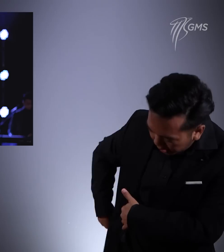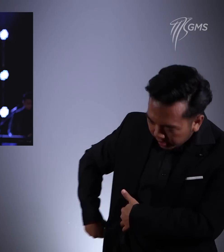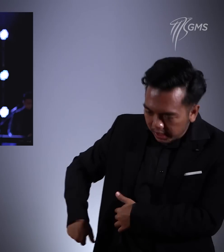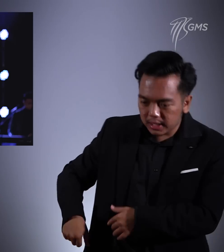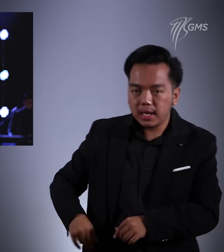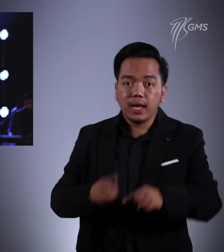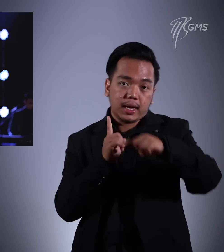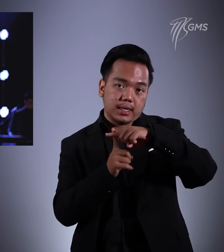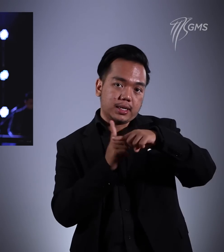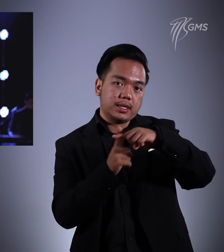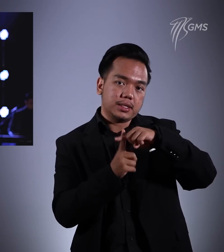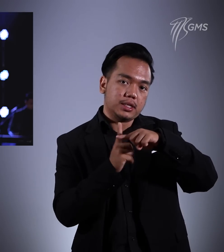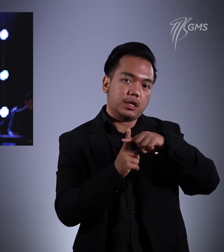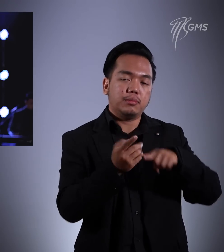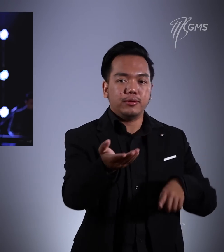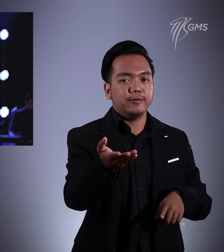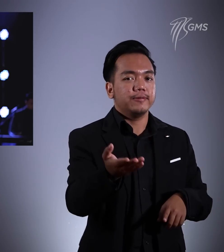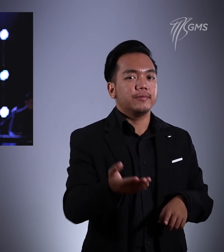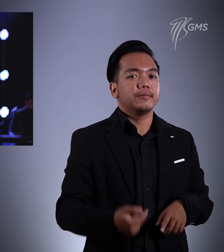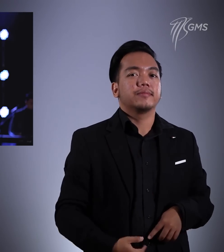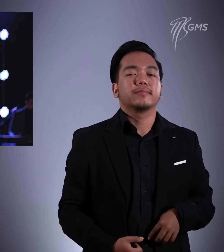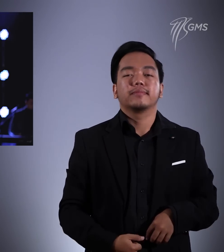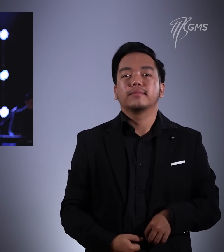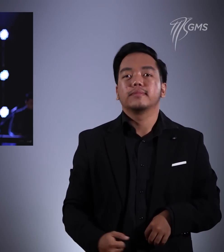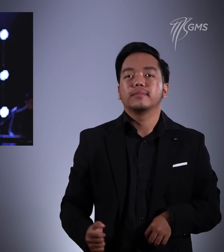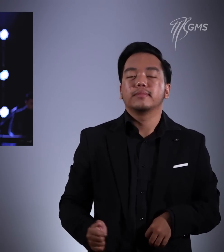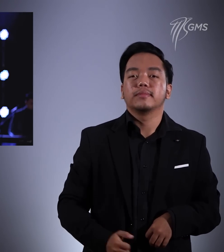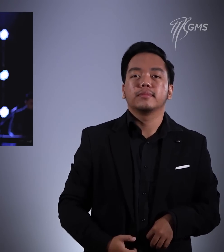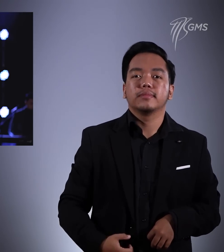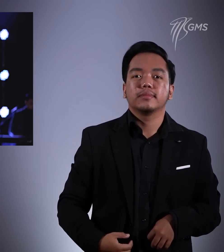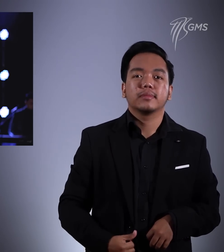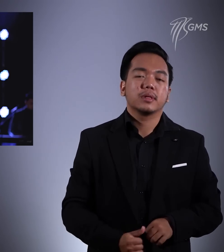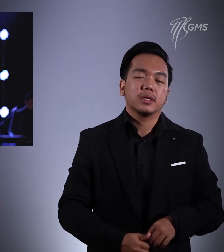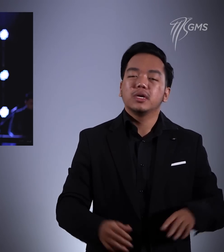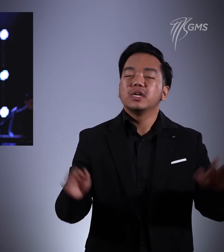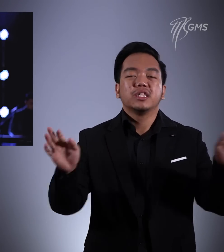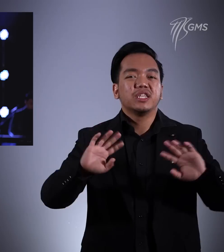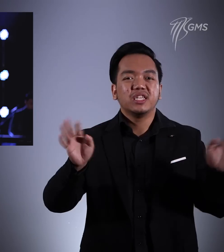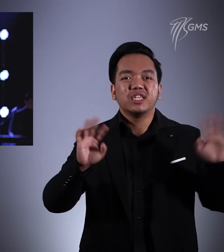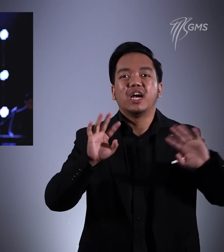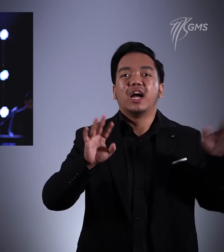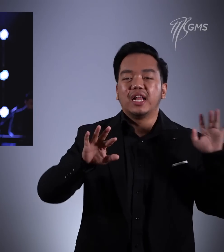Jangan menjadi orang non-Kristen di dalam hati dan memilih untuk meninggalkan hadiratnya.